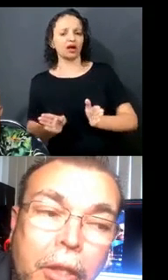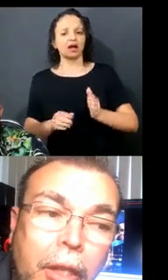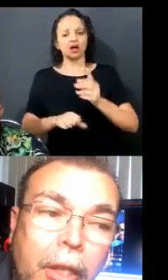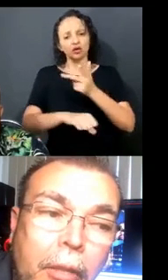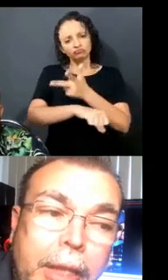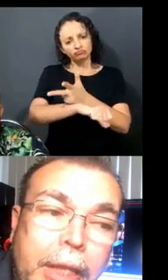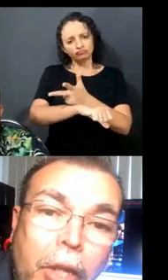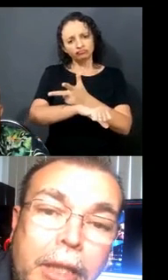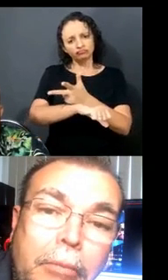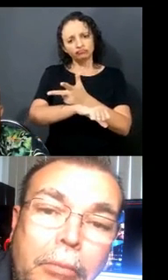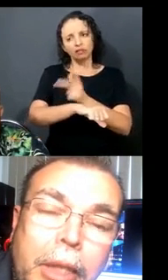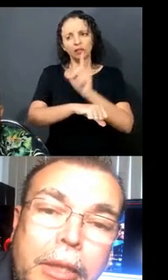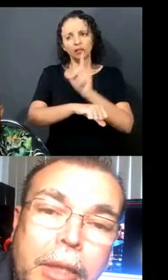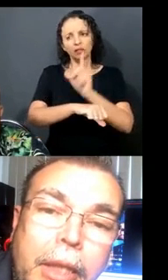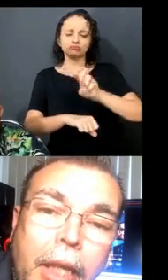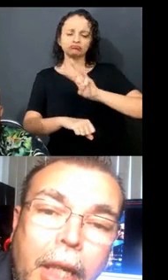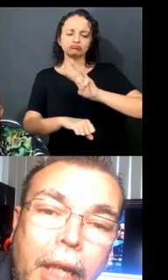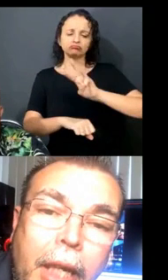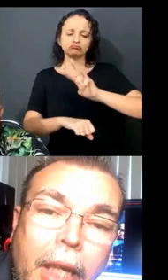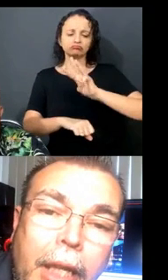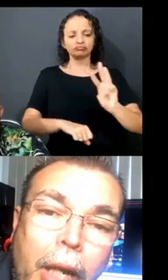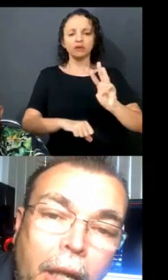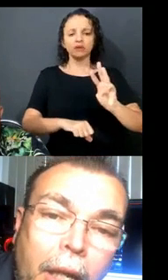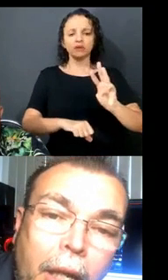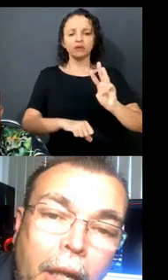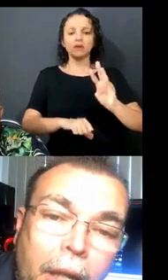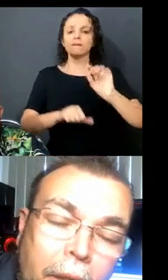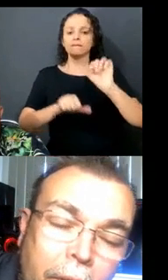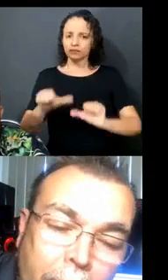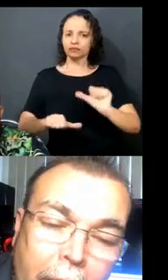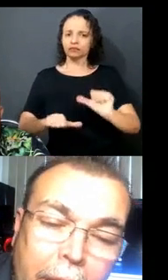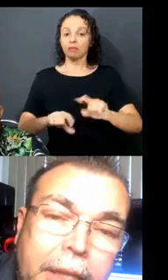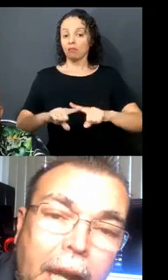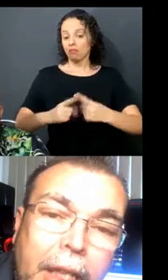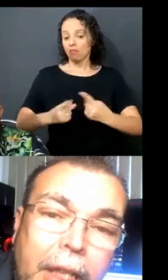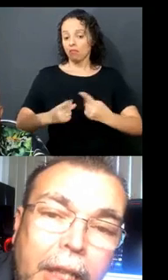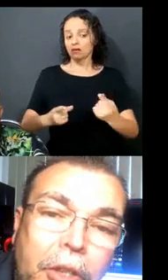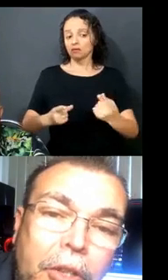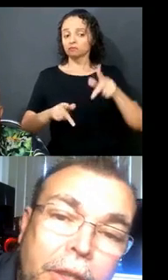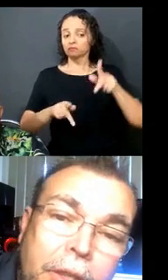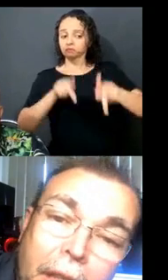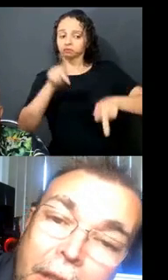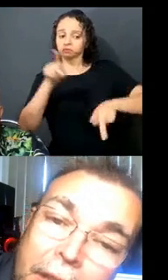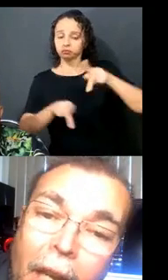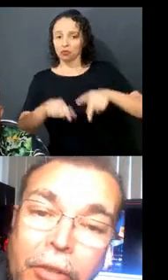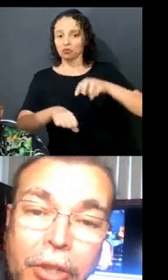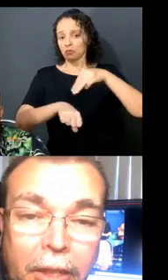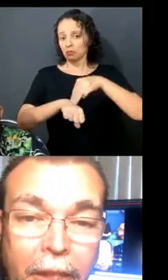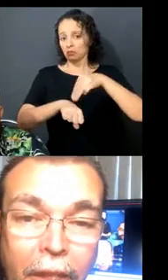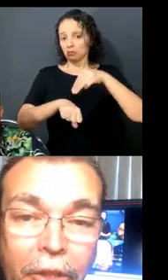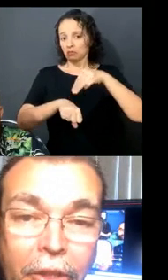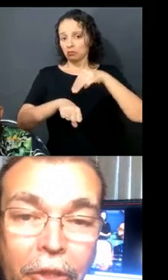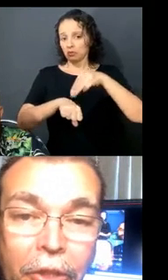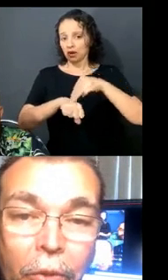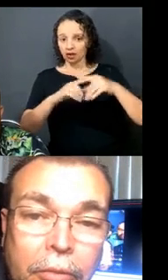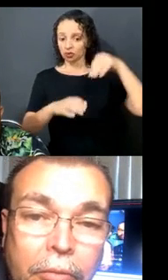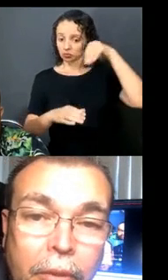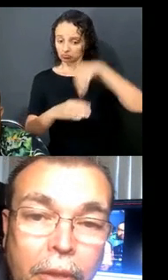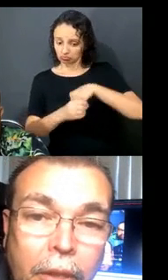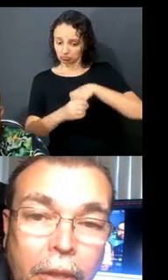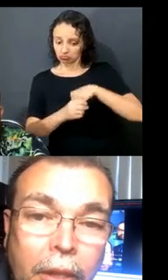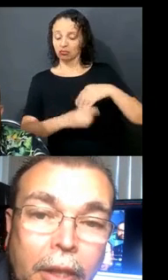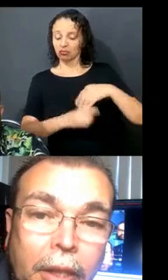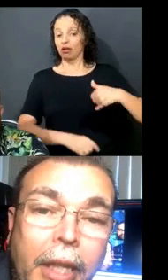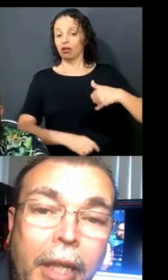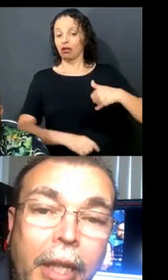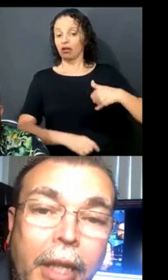que cheguei lá, mudamos o site, mas a nossa membresia, ela tem uma área de 80 anos,